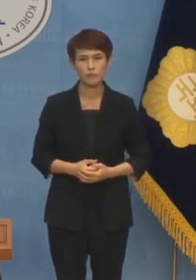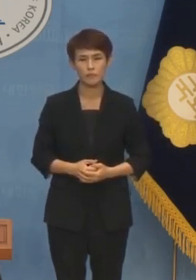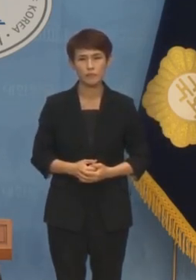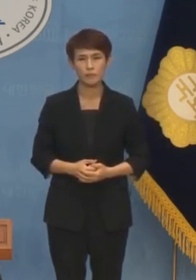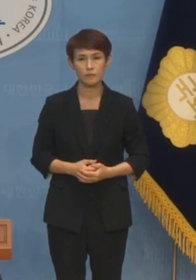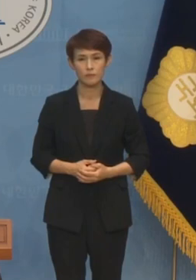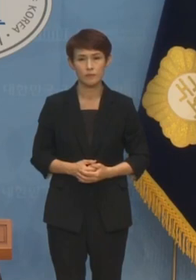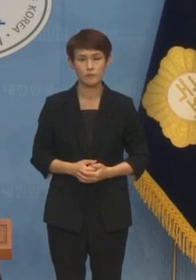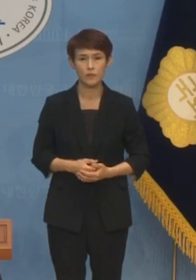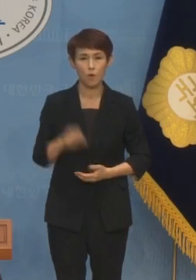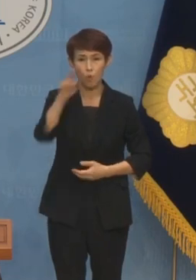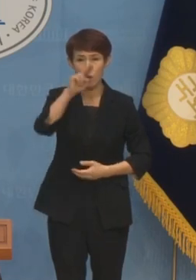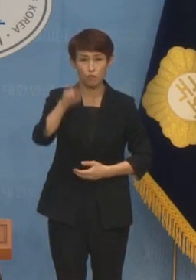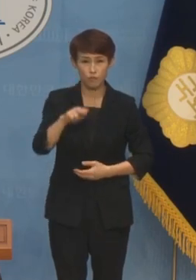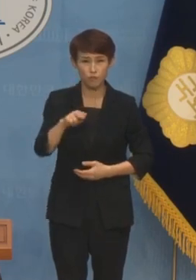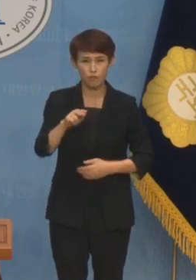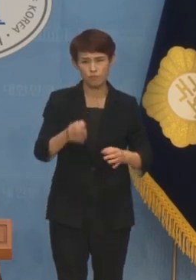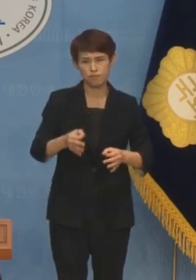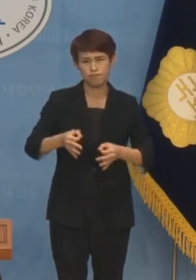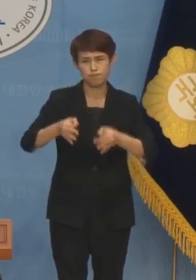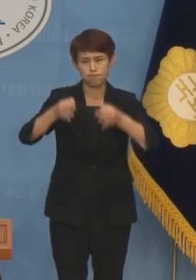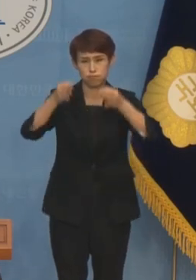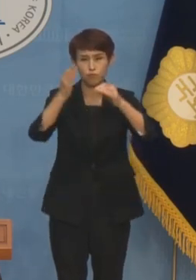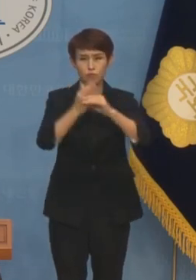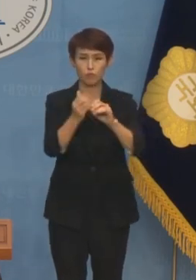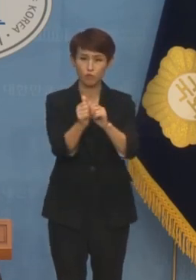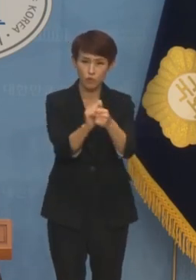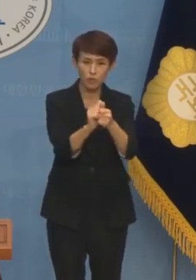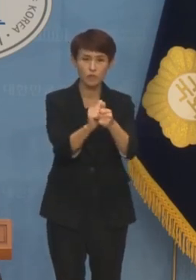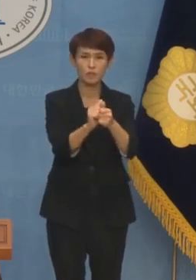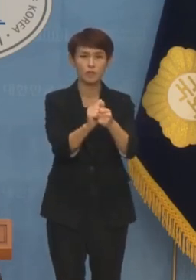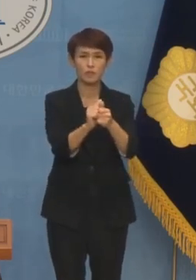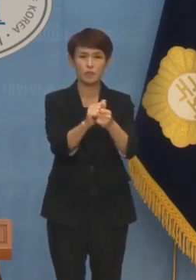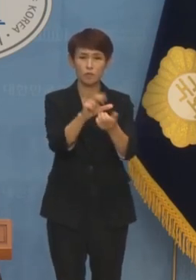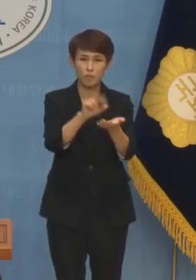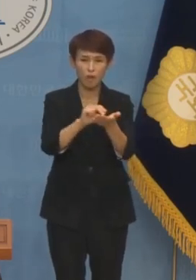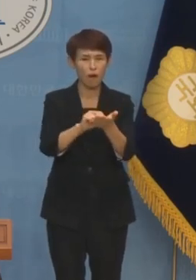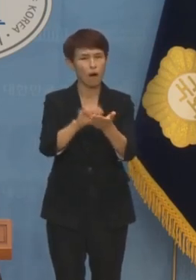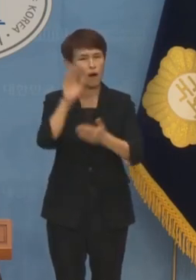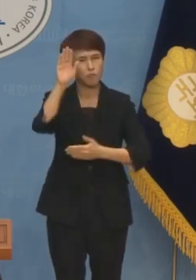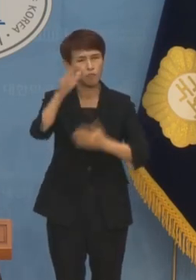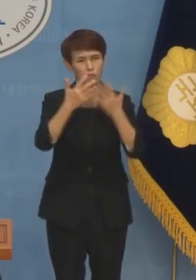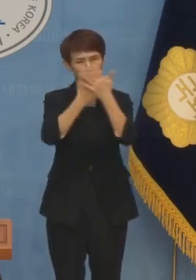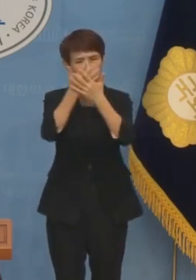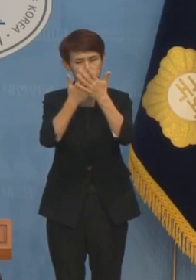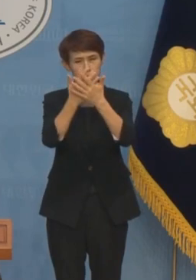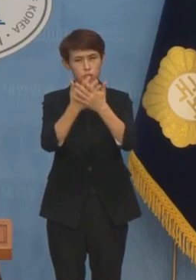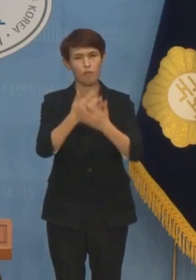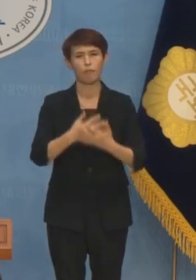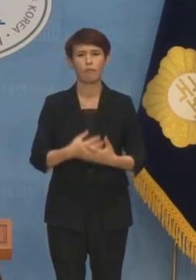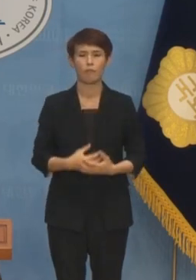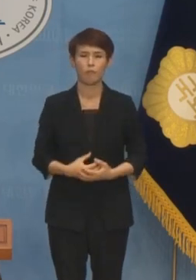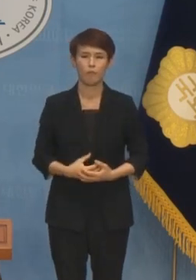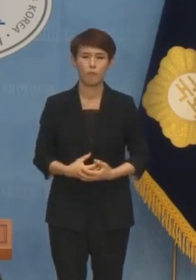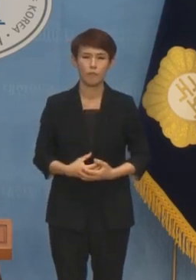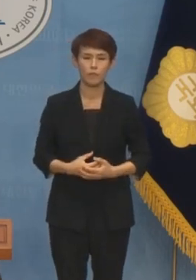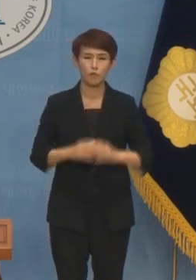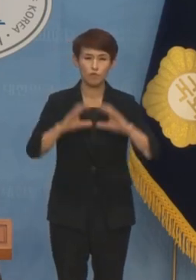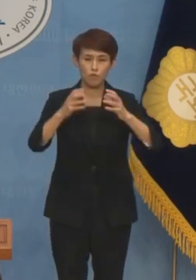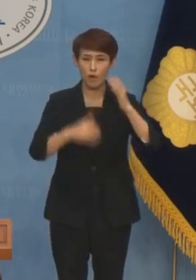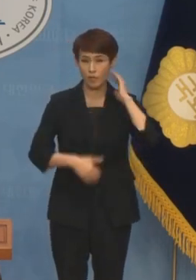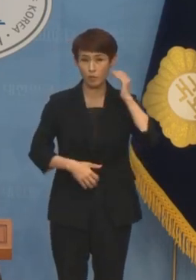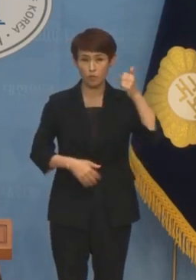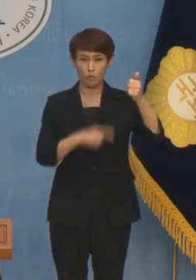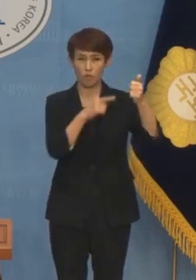이미 환율은 상승하고 주식과 채권 시장도 전망이 어려운 상황입니다. 국가 최고